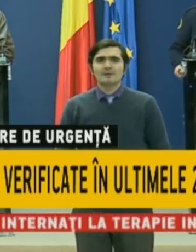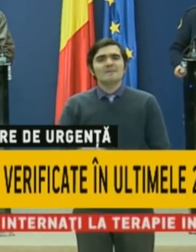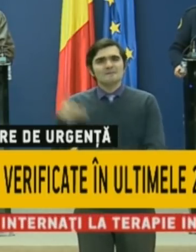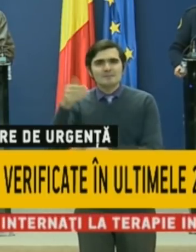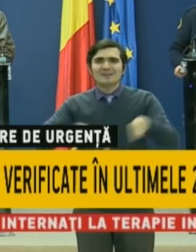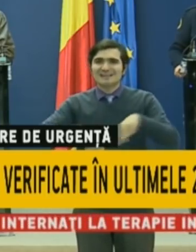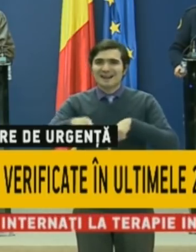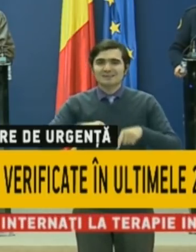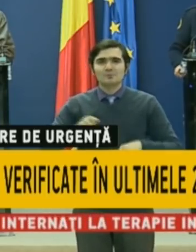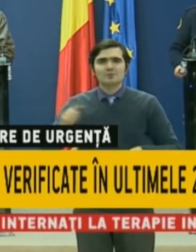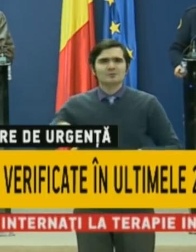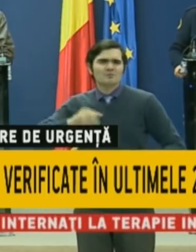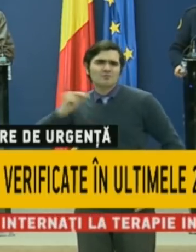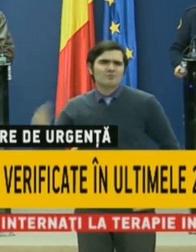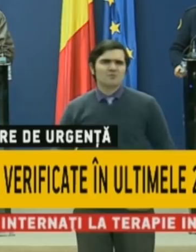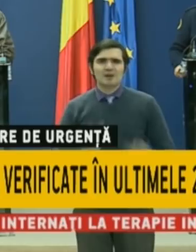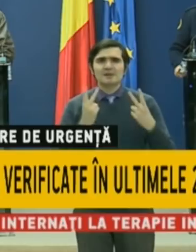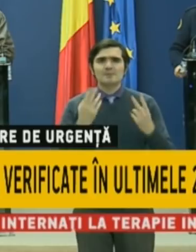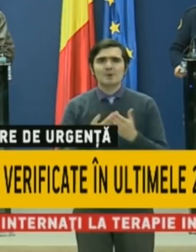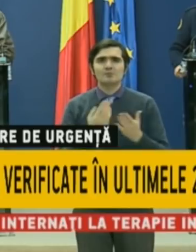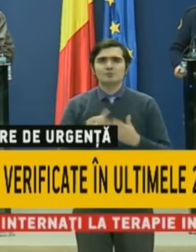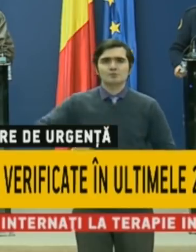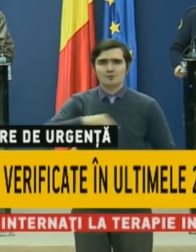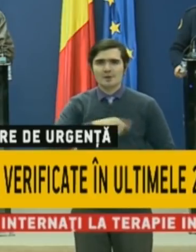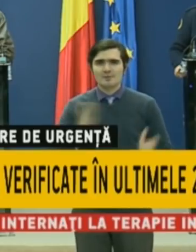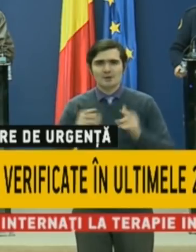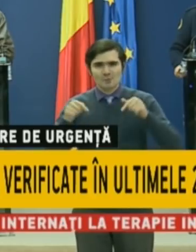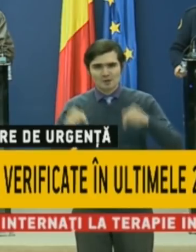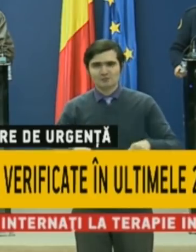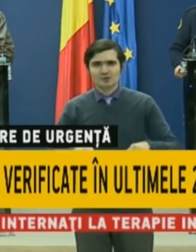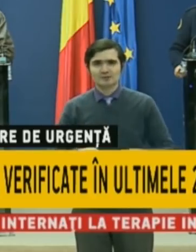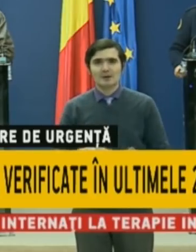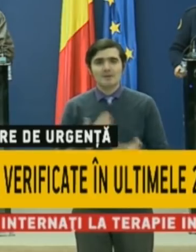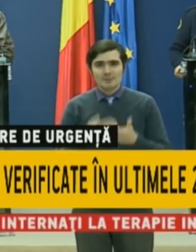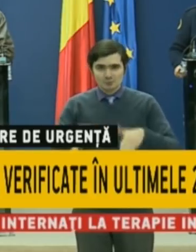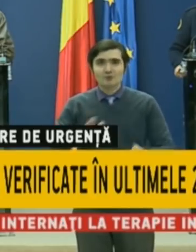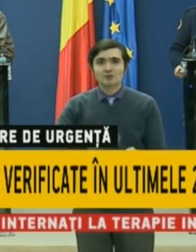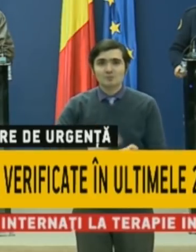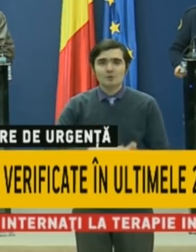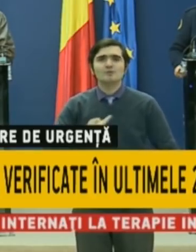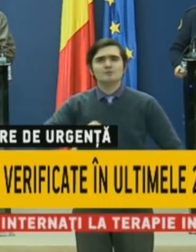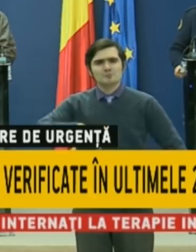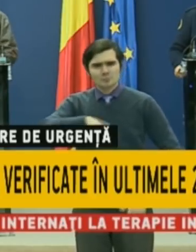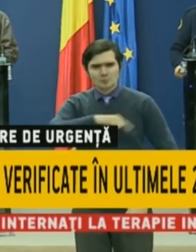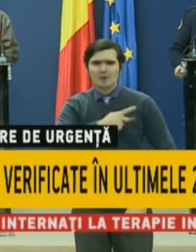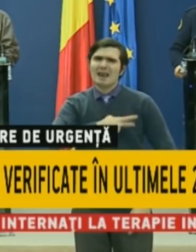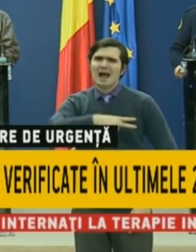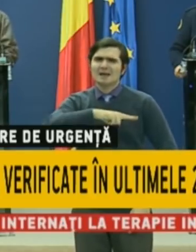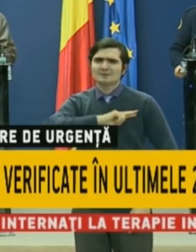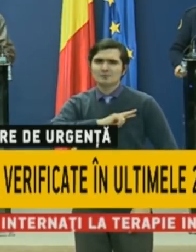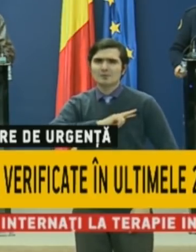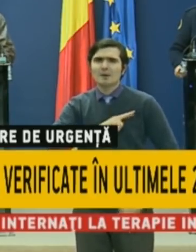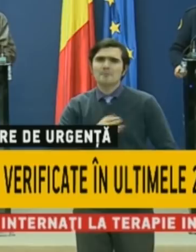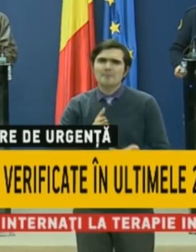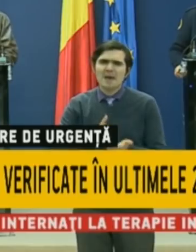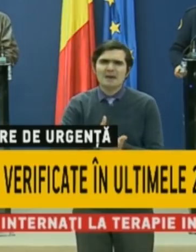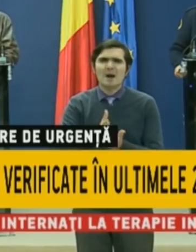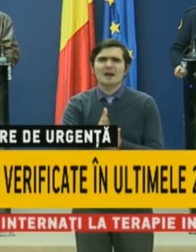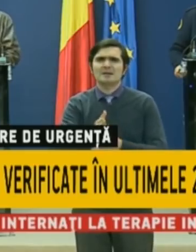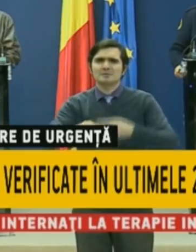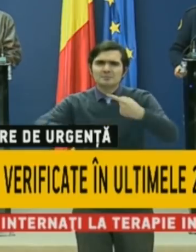Transportatorii sunt deosebit de importanți pentru noi în această perioadă și din acest motiv le asigurăm un flux continuu de